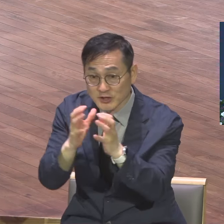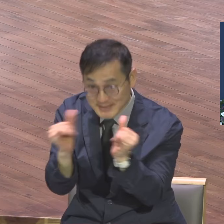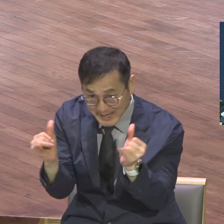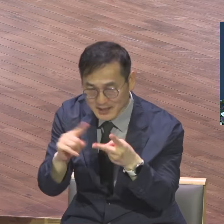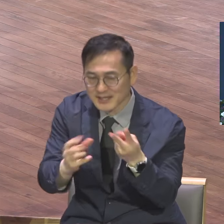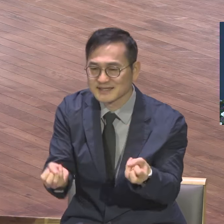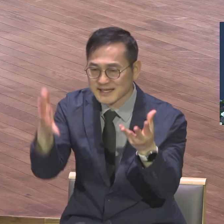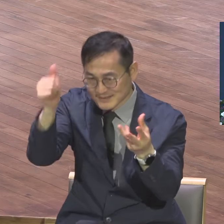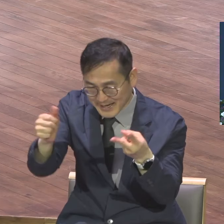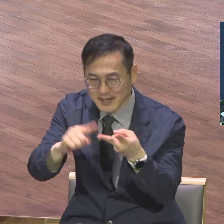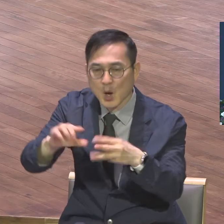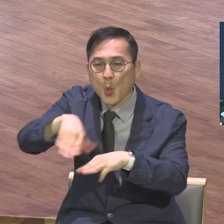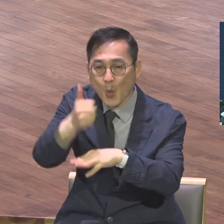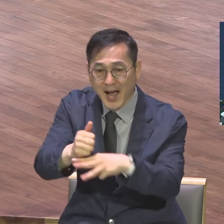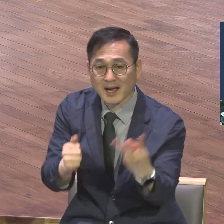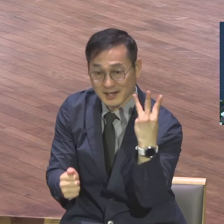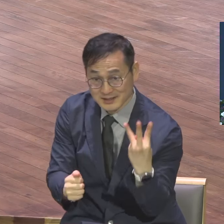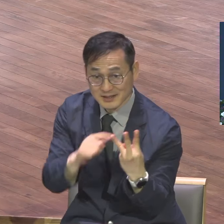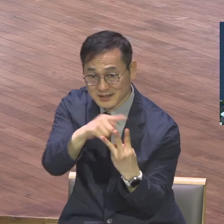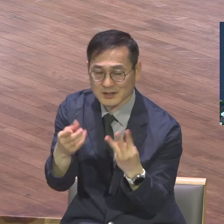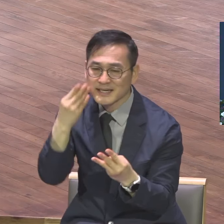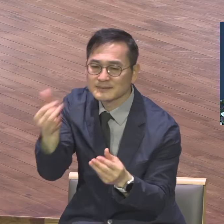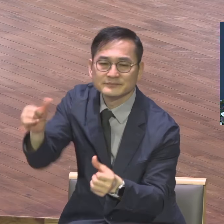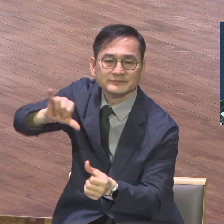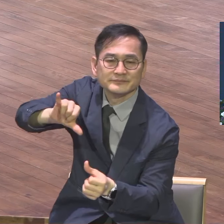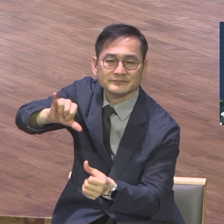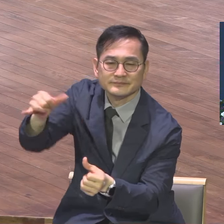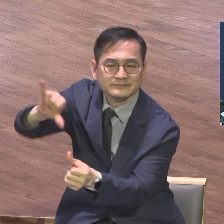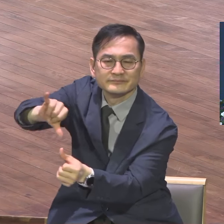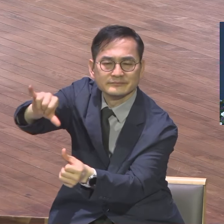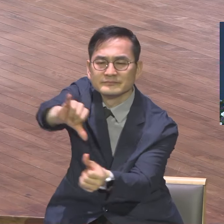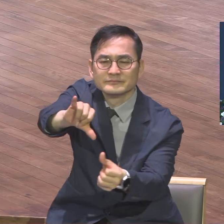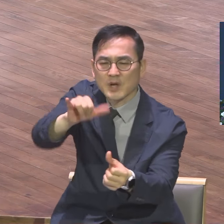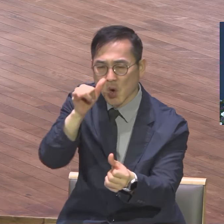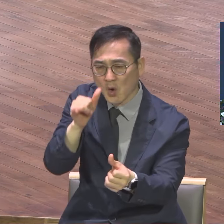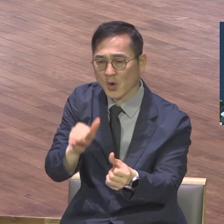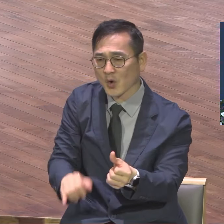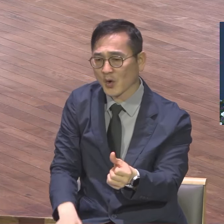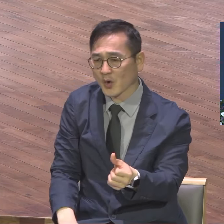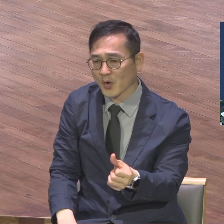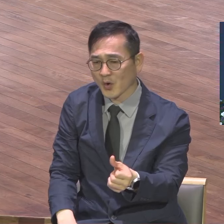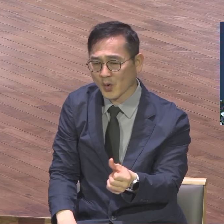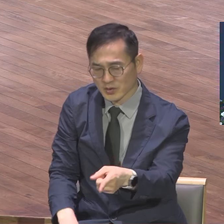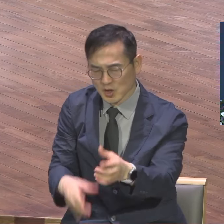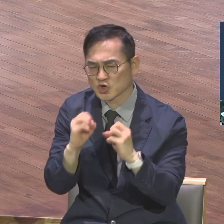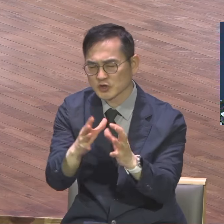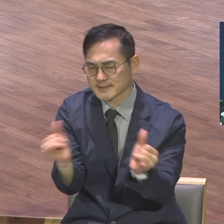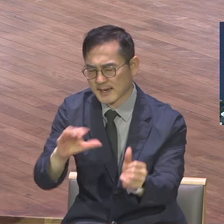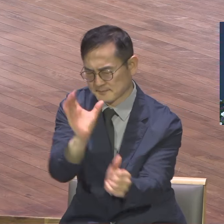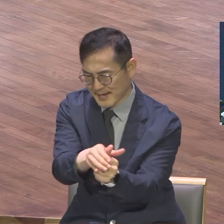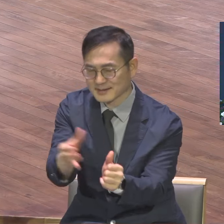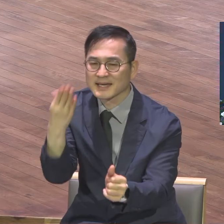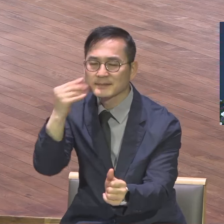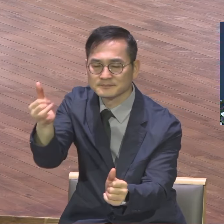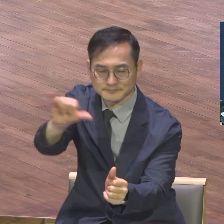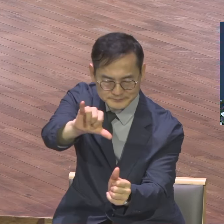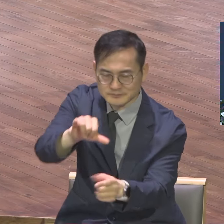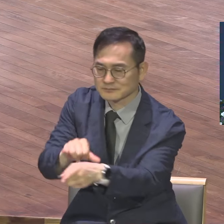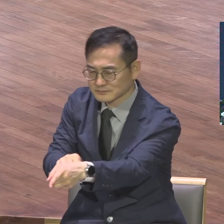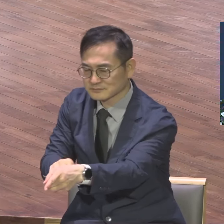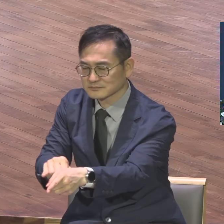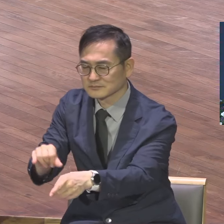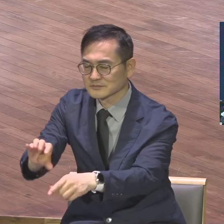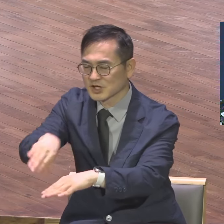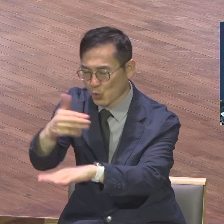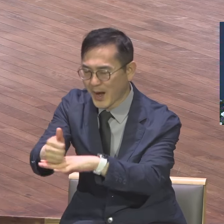왕의 직분을 받으면 하나님이 기름을 주의 종을 통하여 기름을 부어주세요. 너 선지자 해. 너 제사장 해. 너